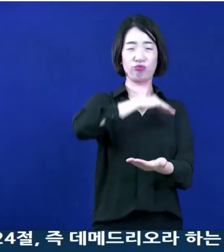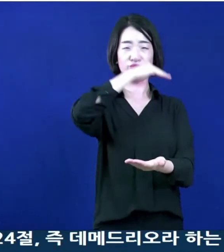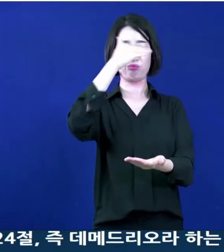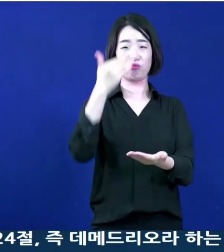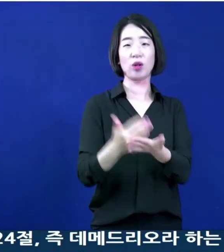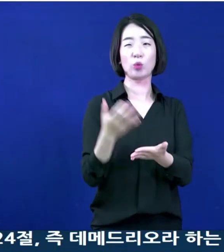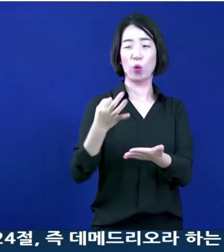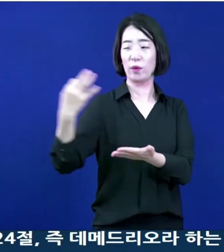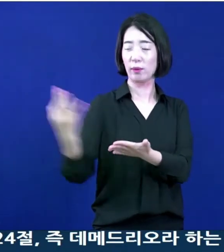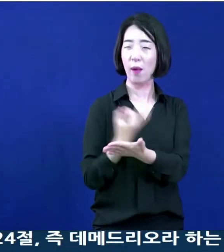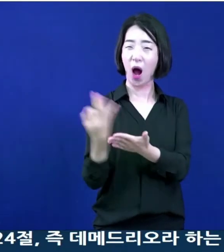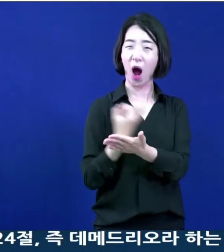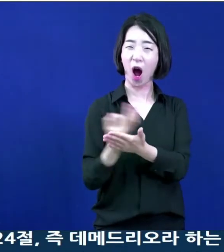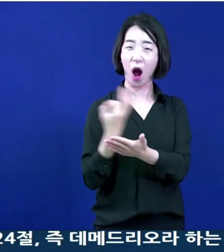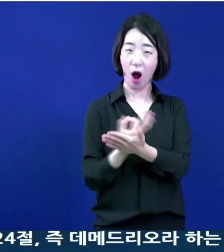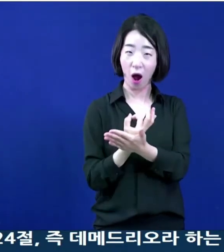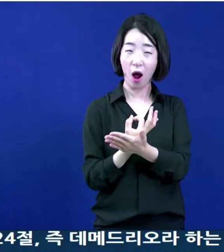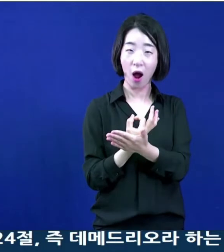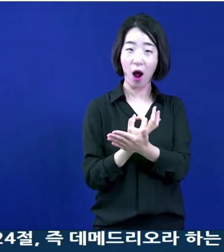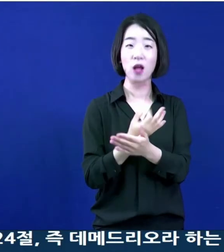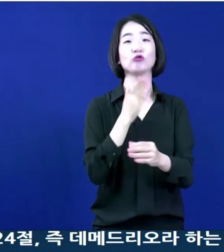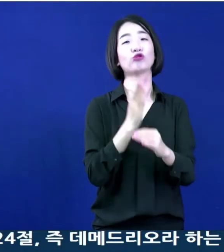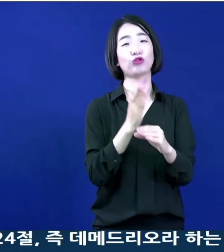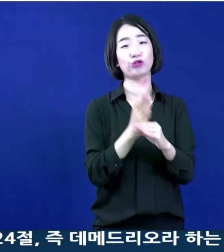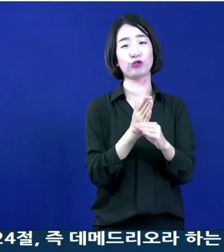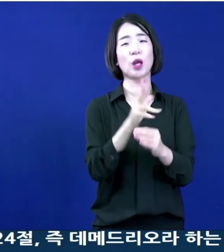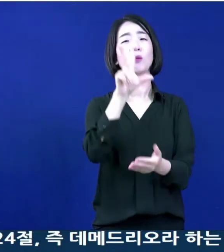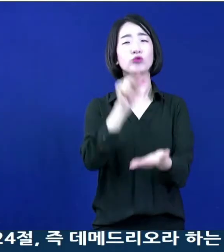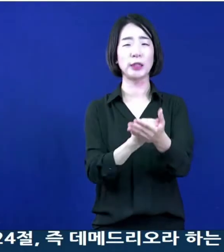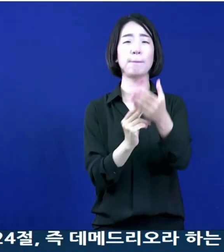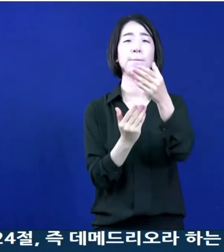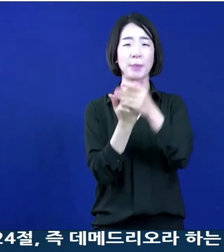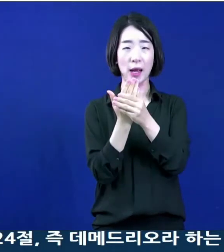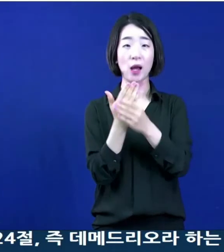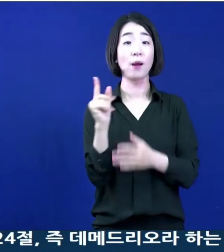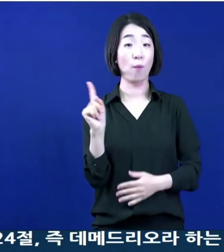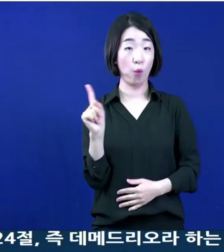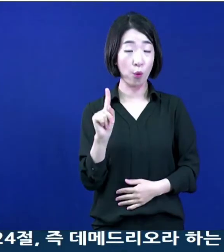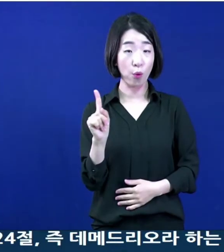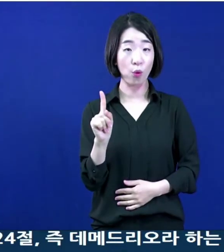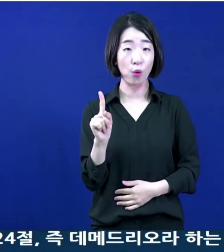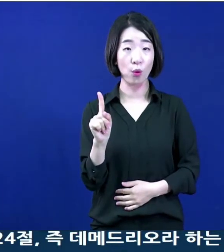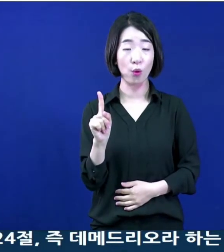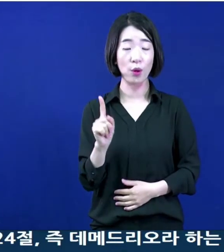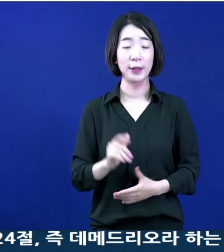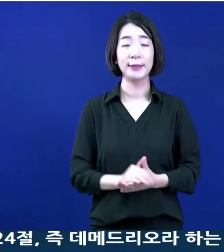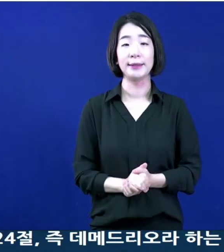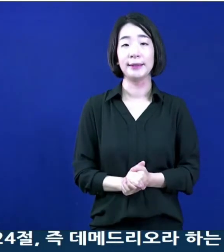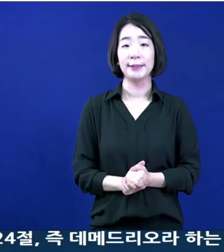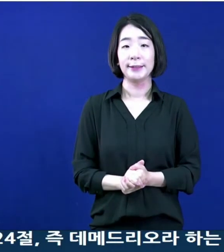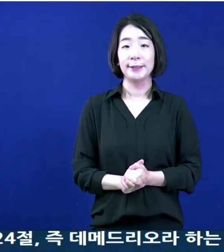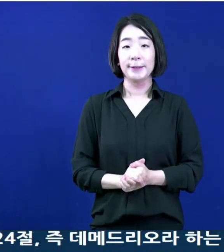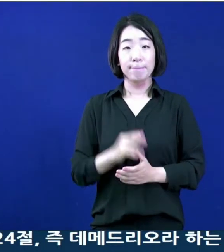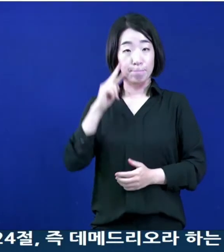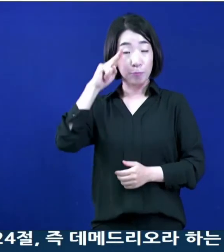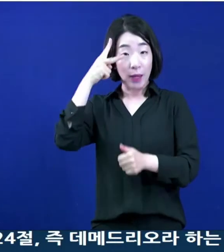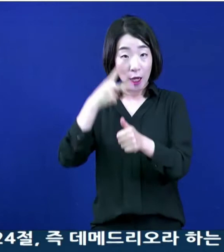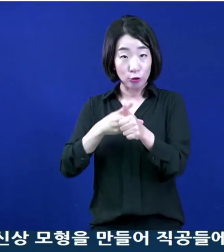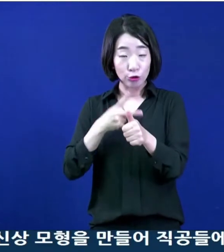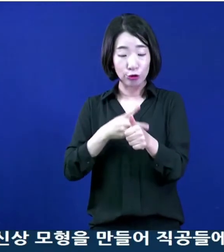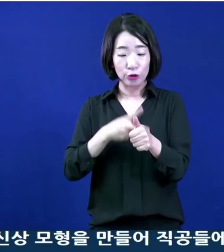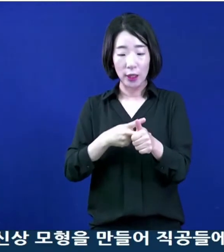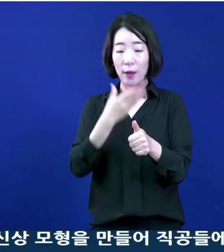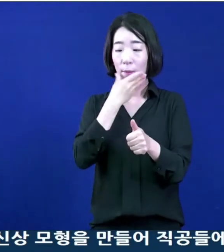같습니다. 풍족하게 살고 있는데 문제가 생긴 거죠. 어떤 문제가 생겼냐면, 바울이